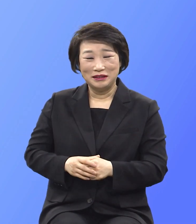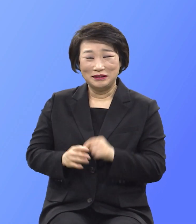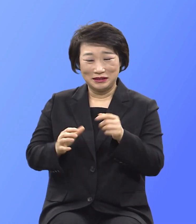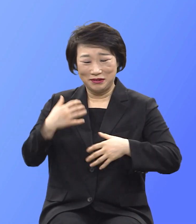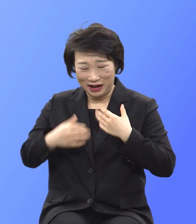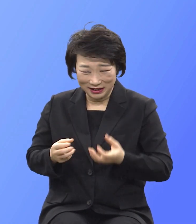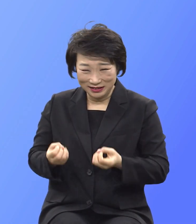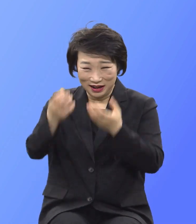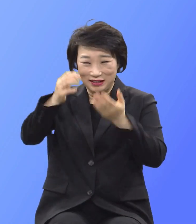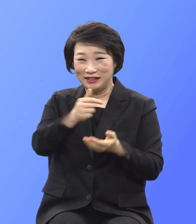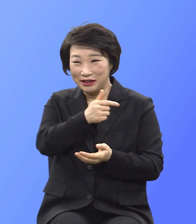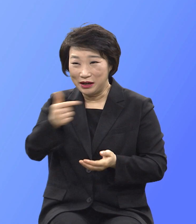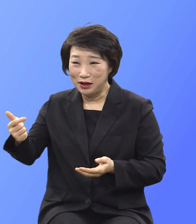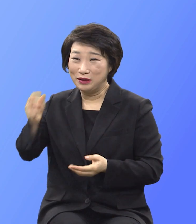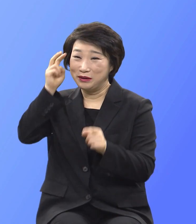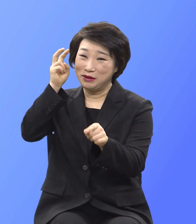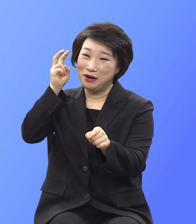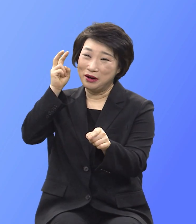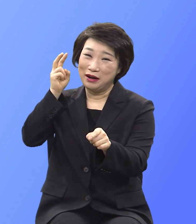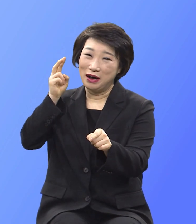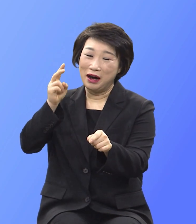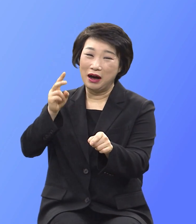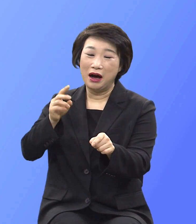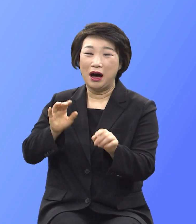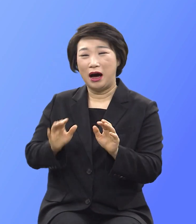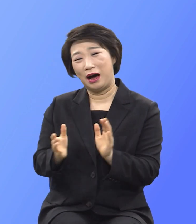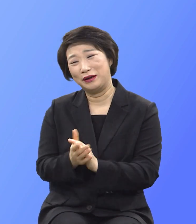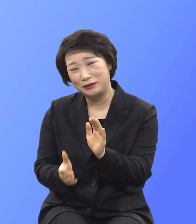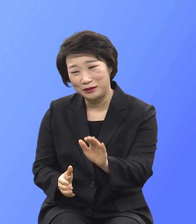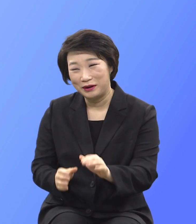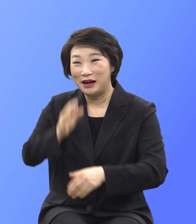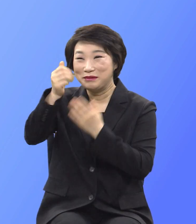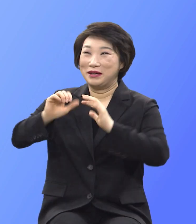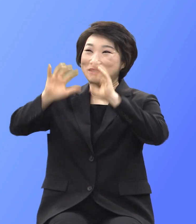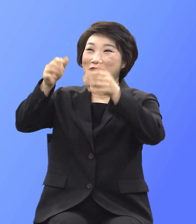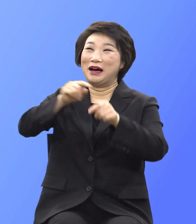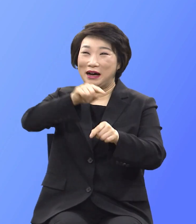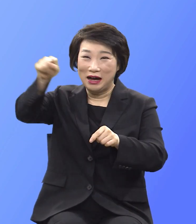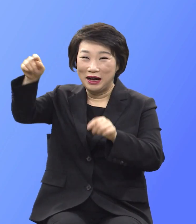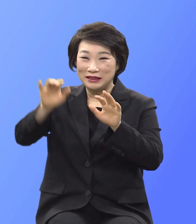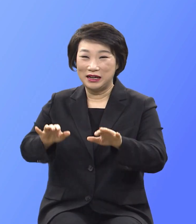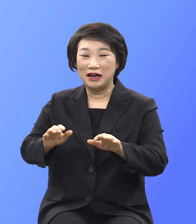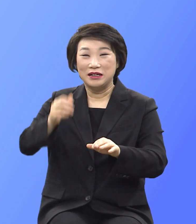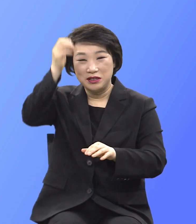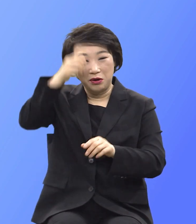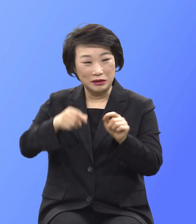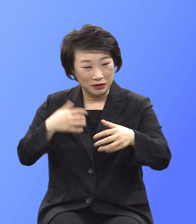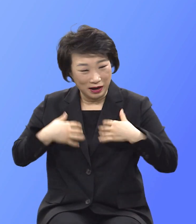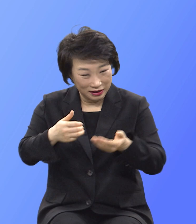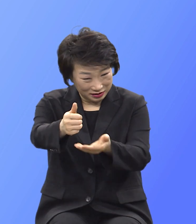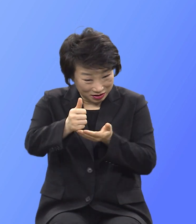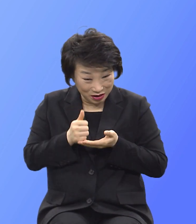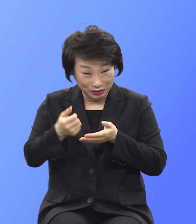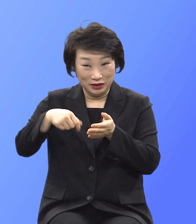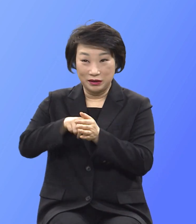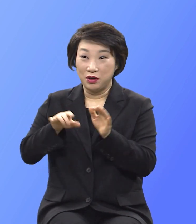엄청난 환영의식이 있겠구나. 하나님의 나라에서 그 영혼들을 환영하기